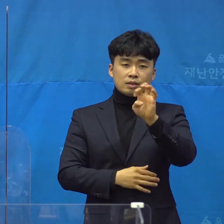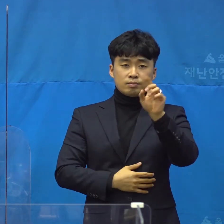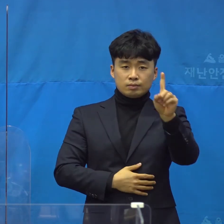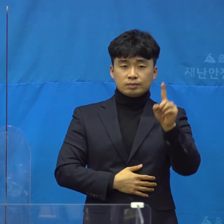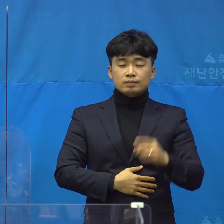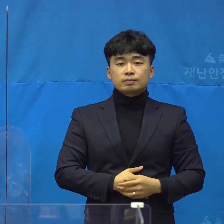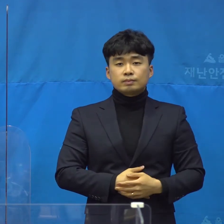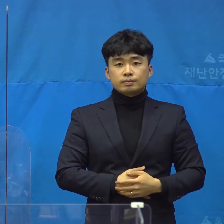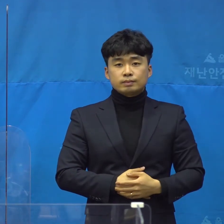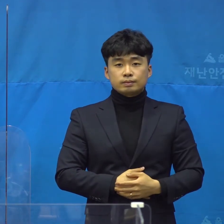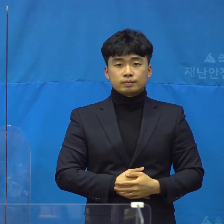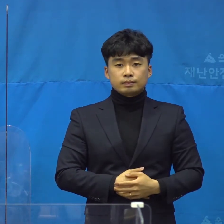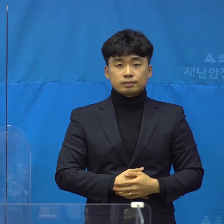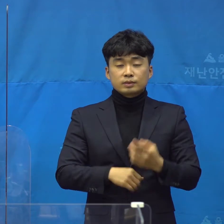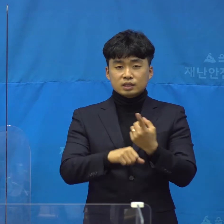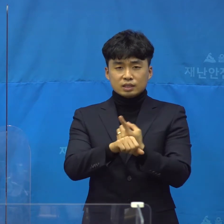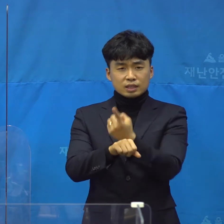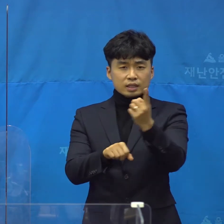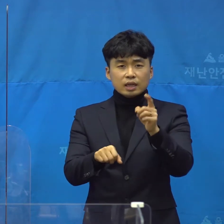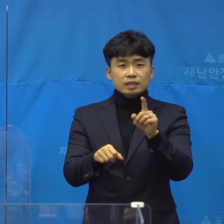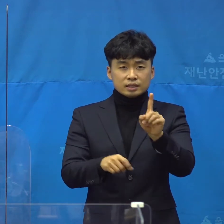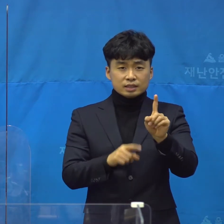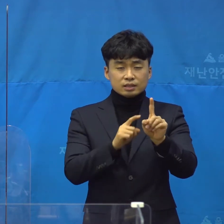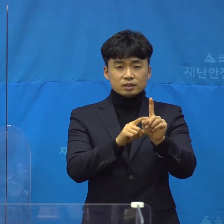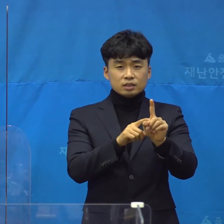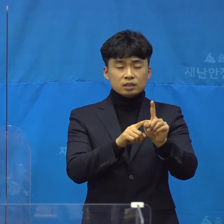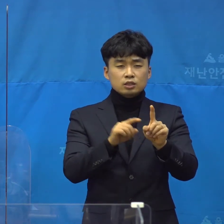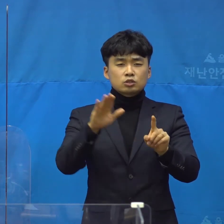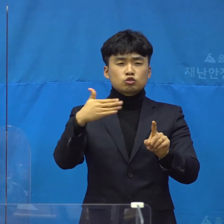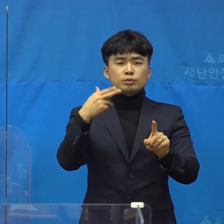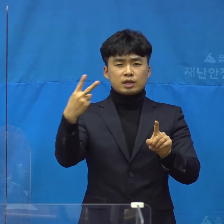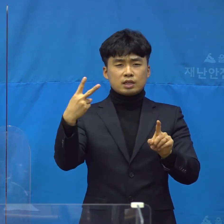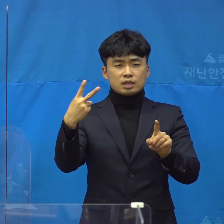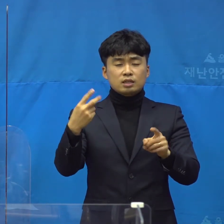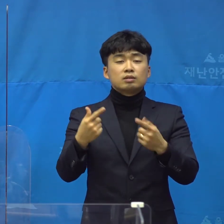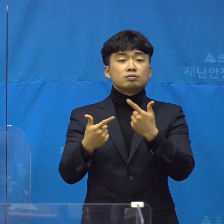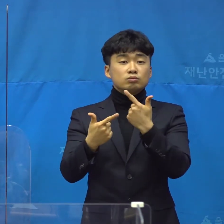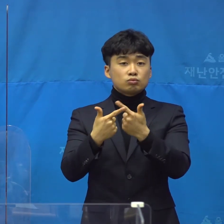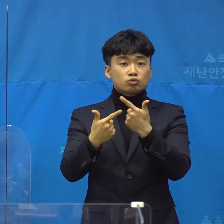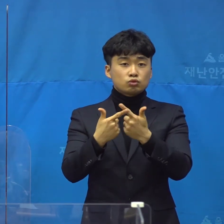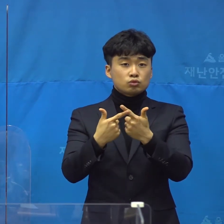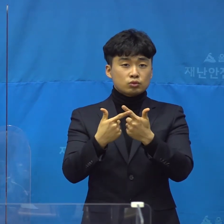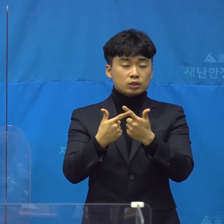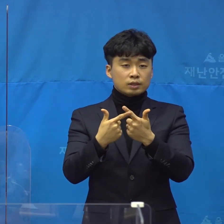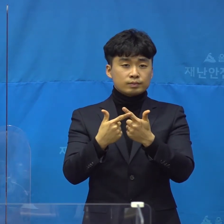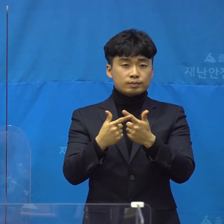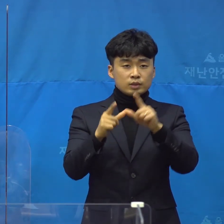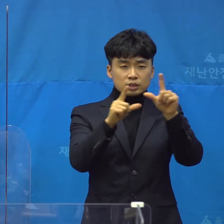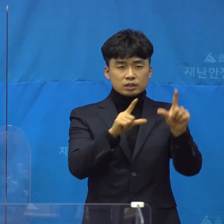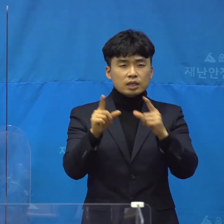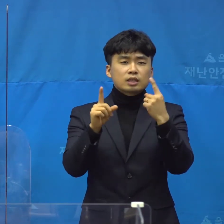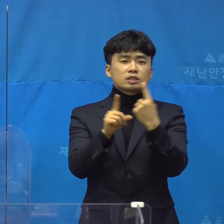41명입니다. 기타 1명은 902번 부산